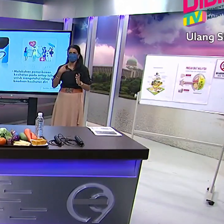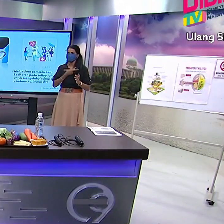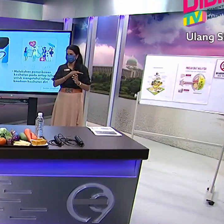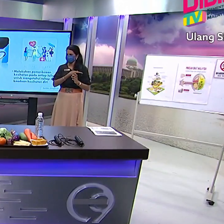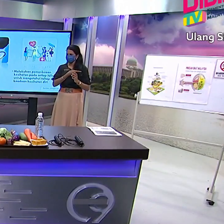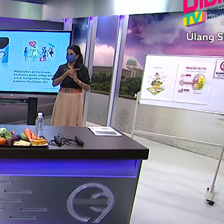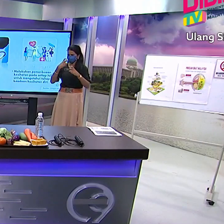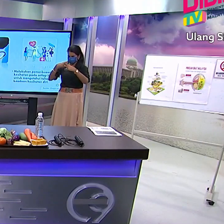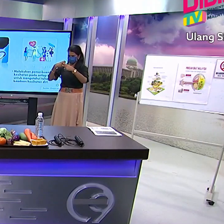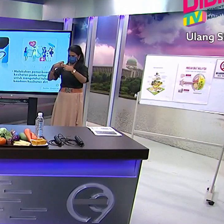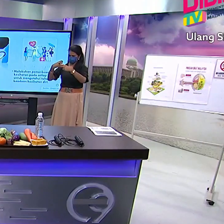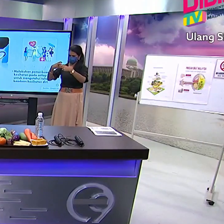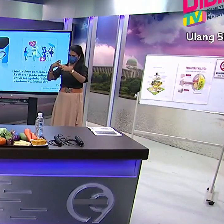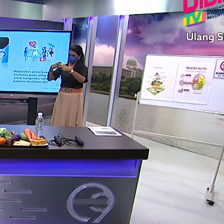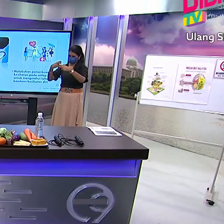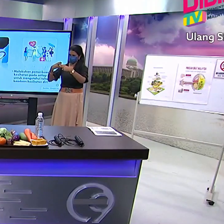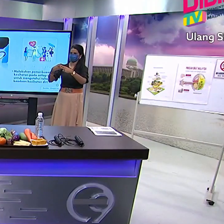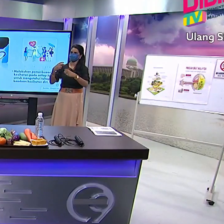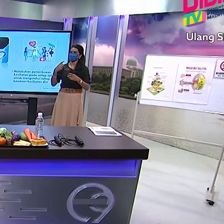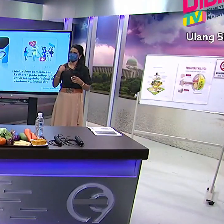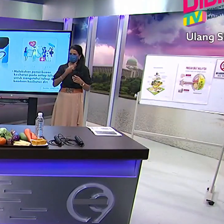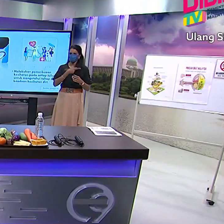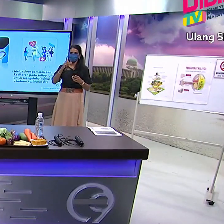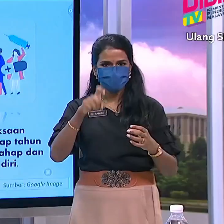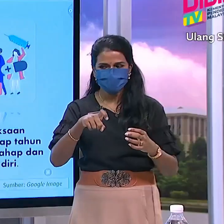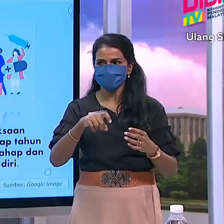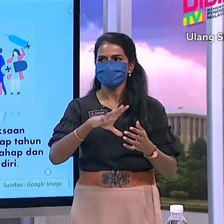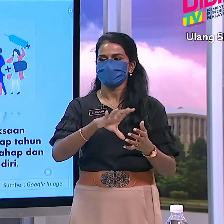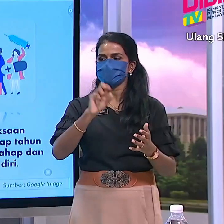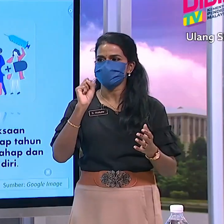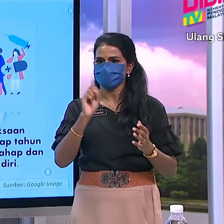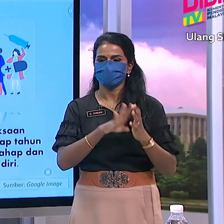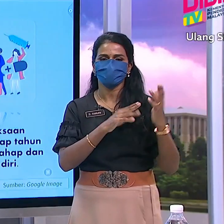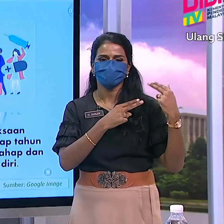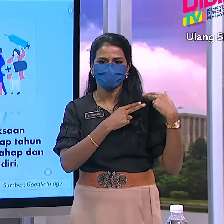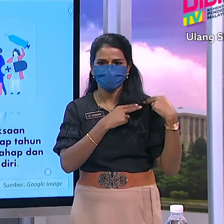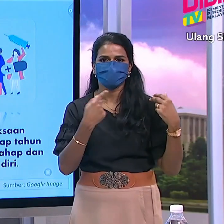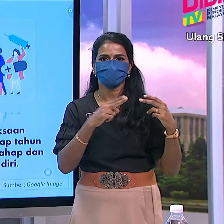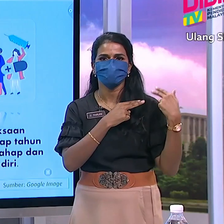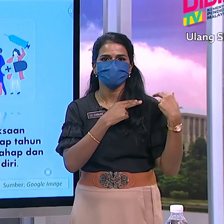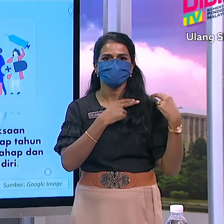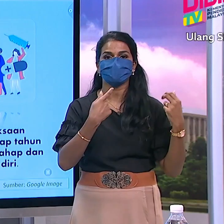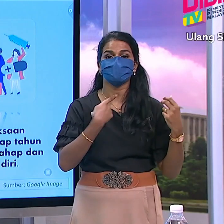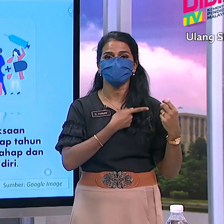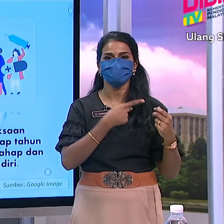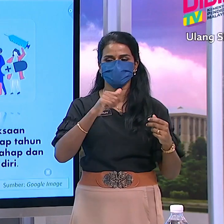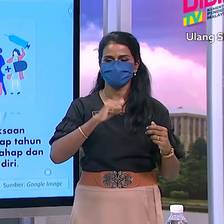kita susah macam ni. Susah, okey. Kita mesti ambil tanggungjawab kita